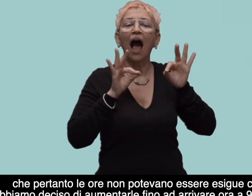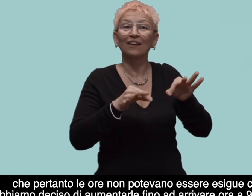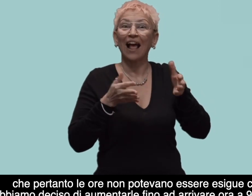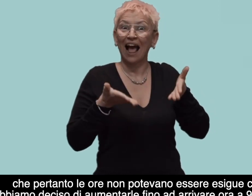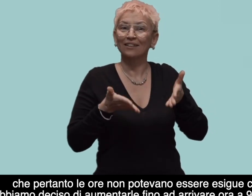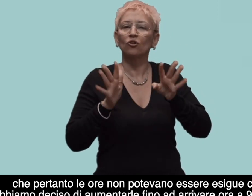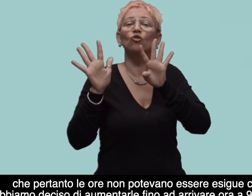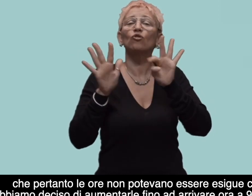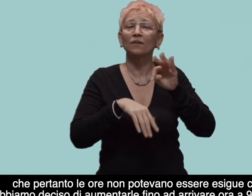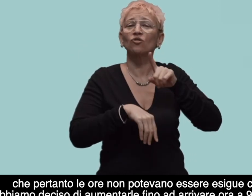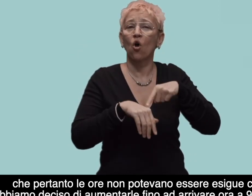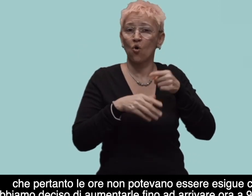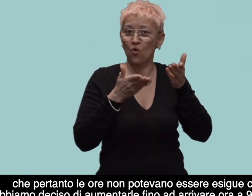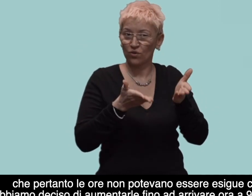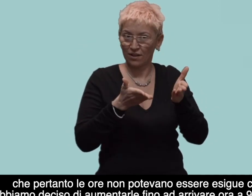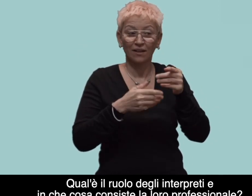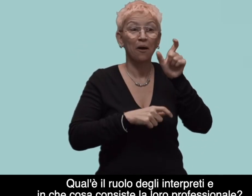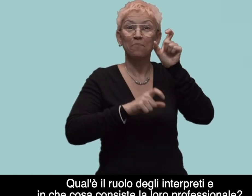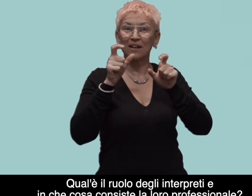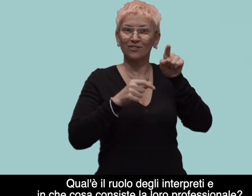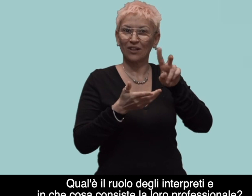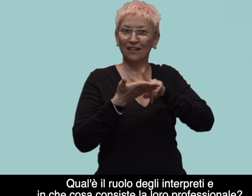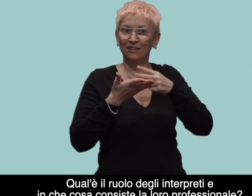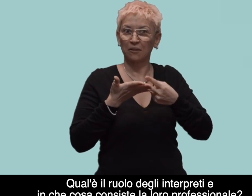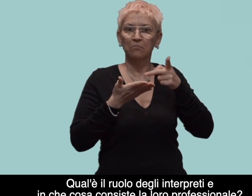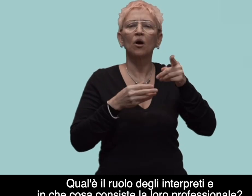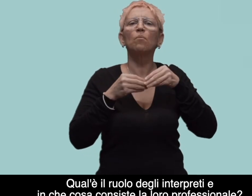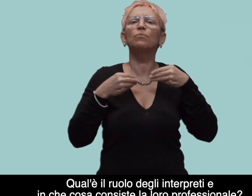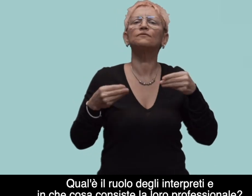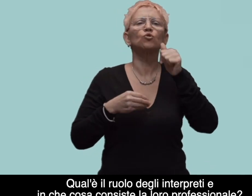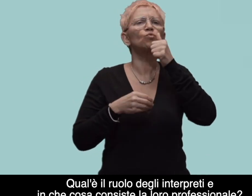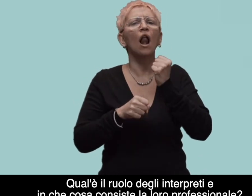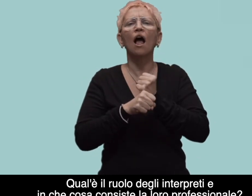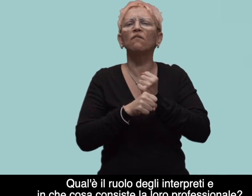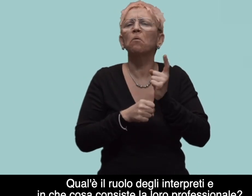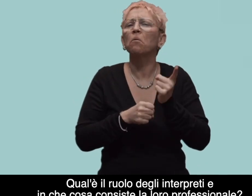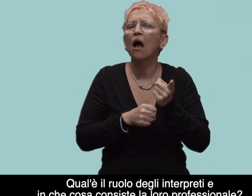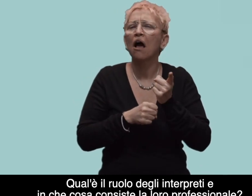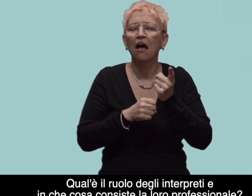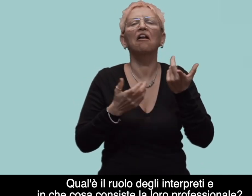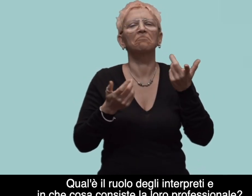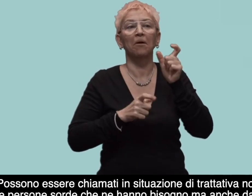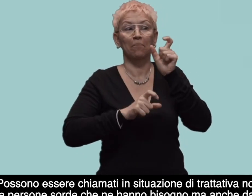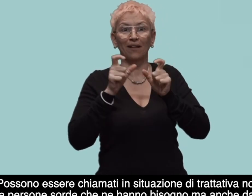aumentarle fino ad arrivare ora a 900 ore ma qual è il ruolo degli interpreti in che cosa consiste la loro professione